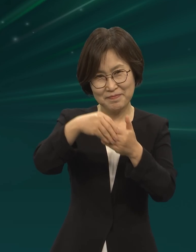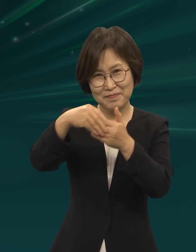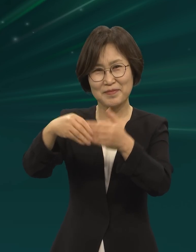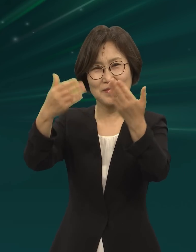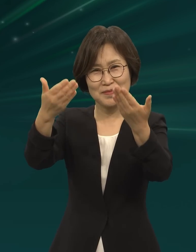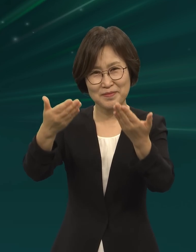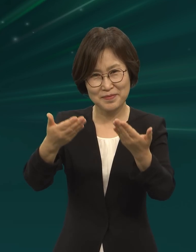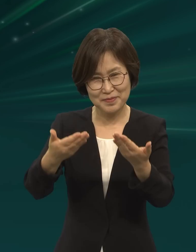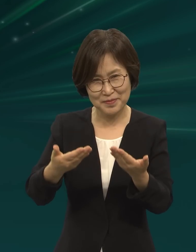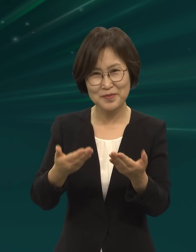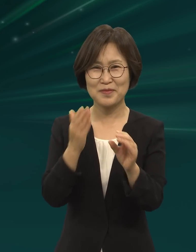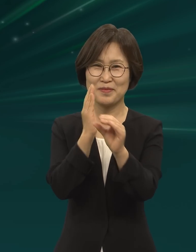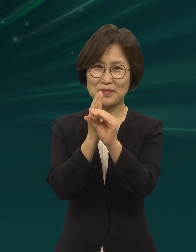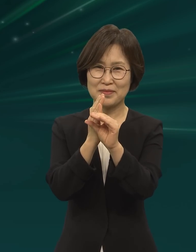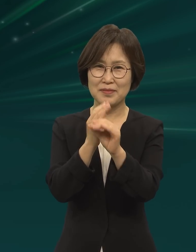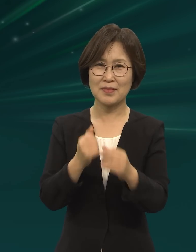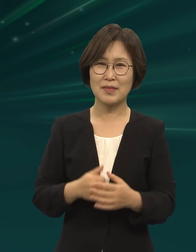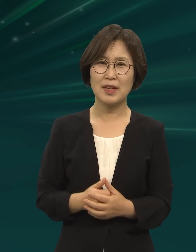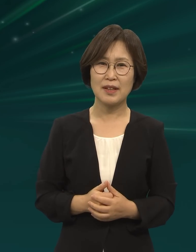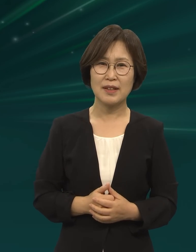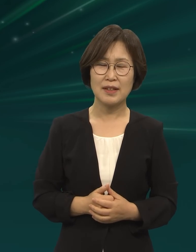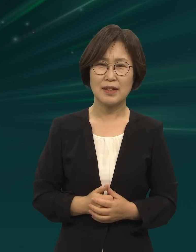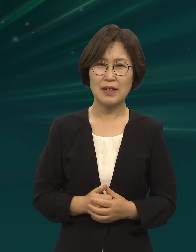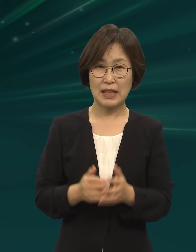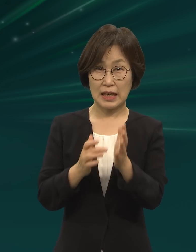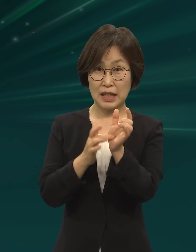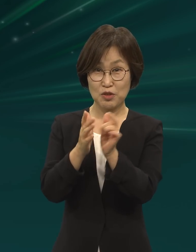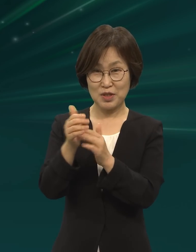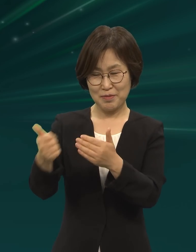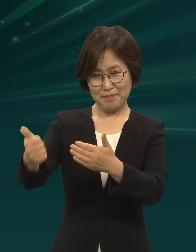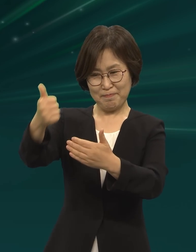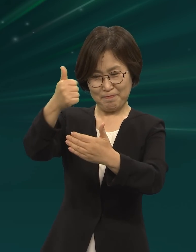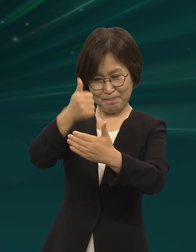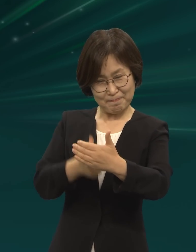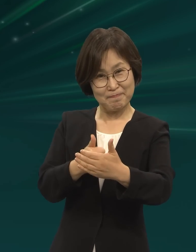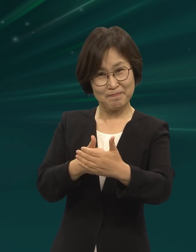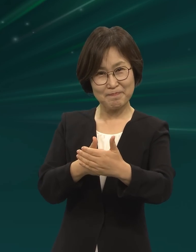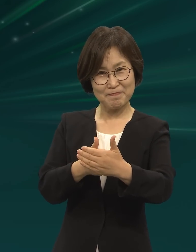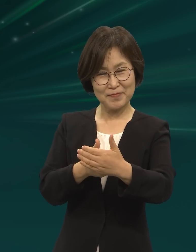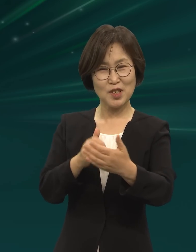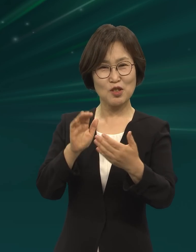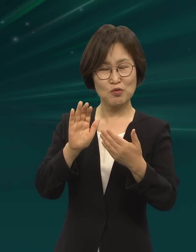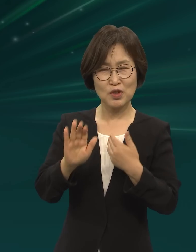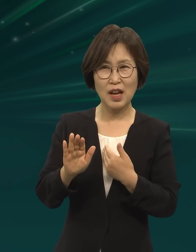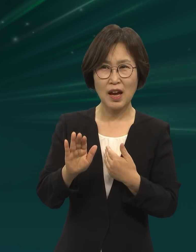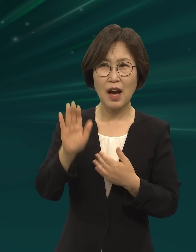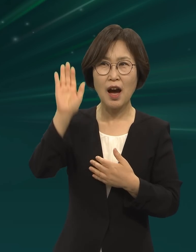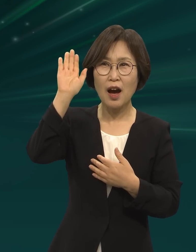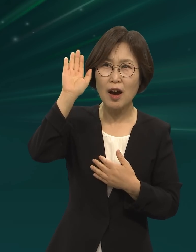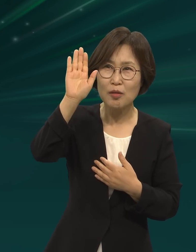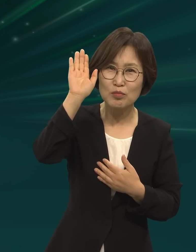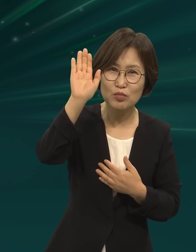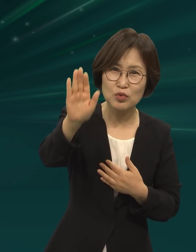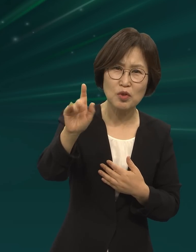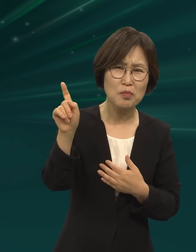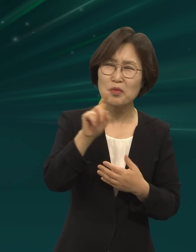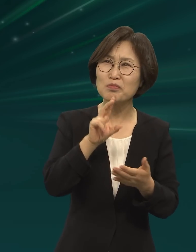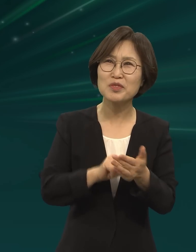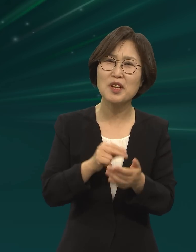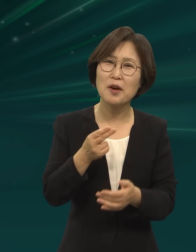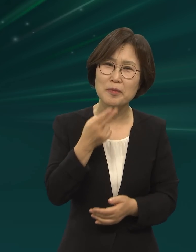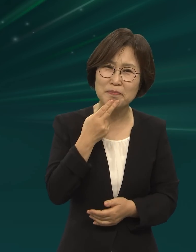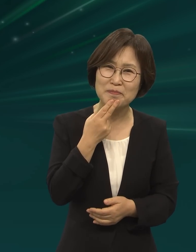계십니다. 저는 예수님을 영접하고 나서 이제는 예수님을 믿었으니까 아무 문제가